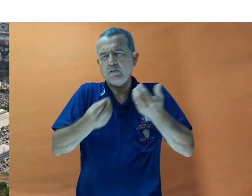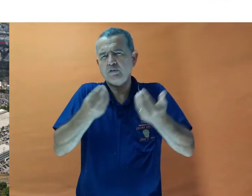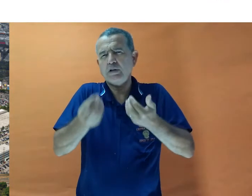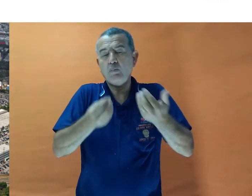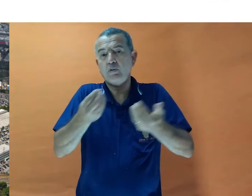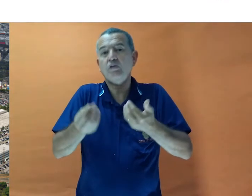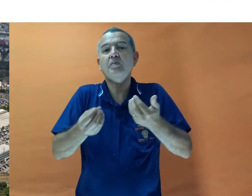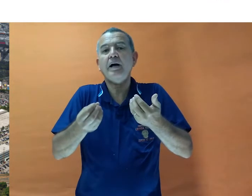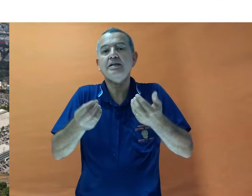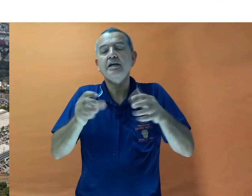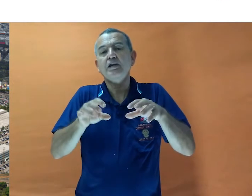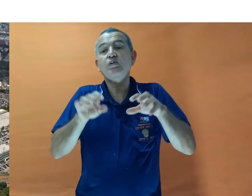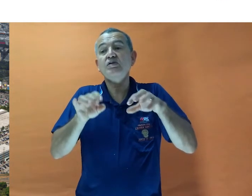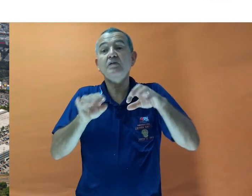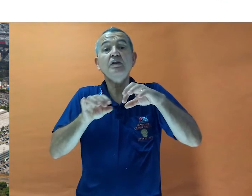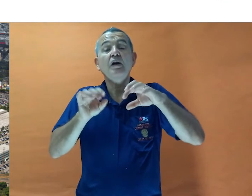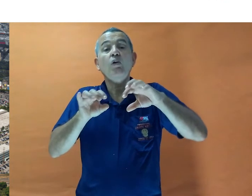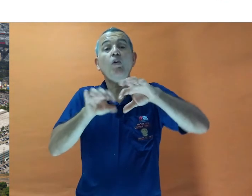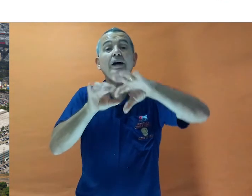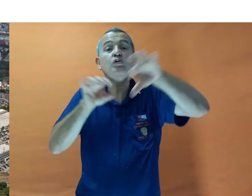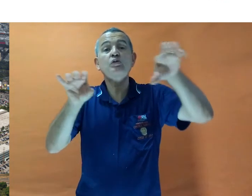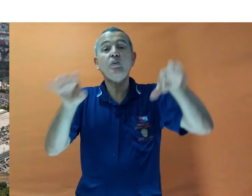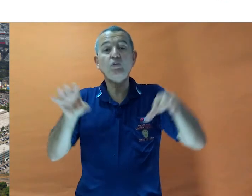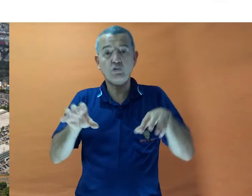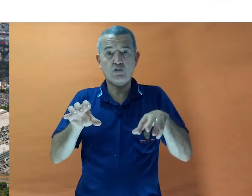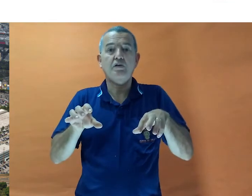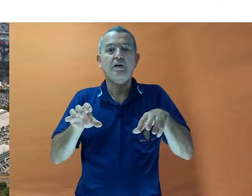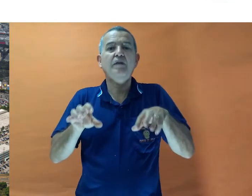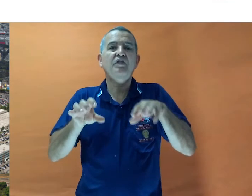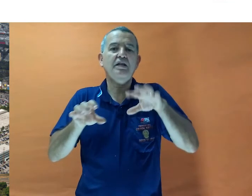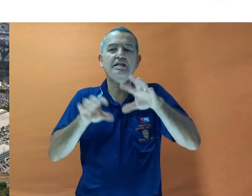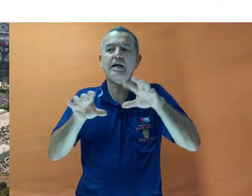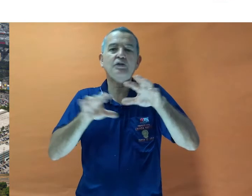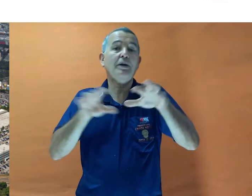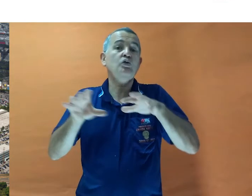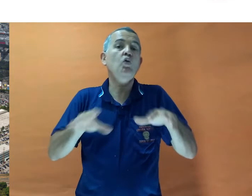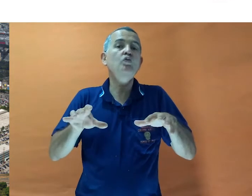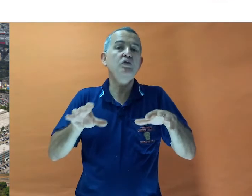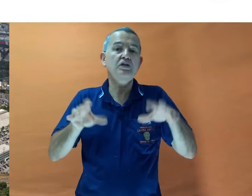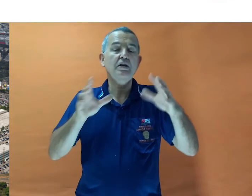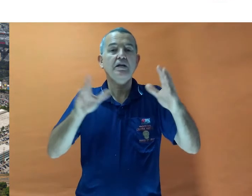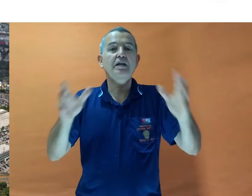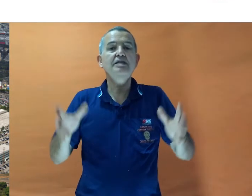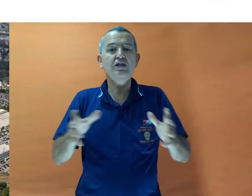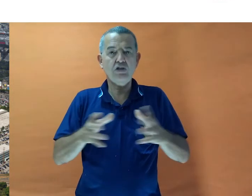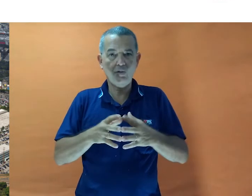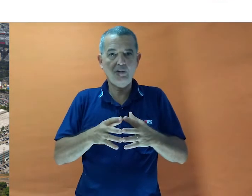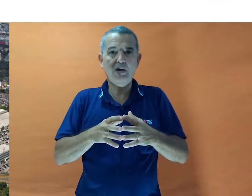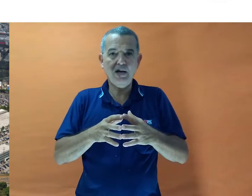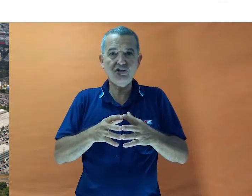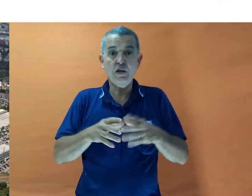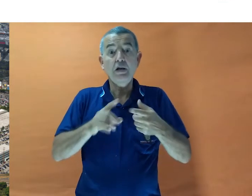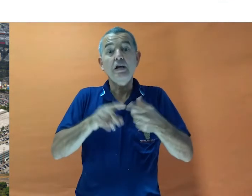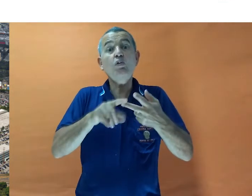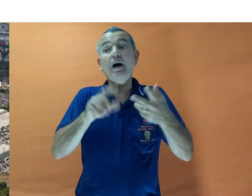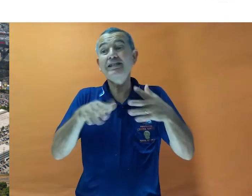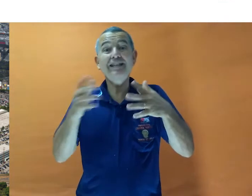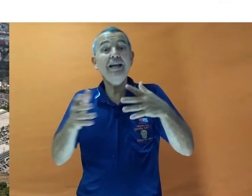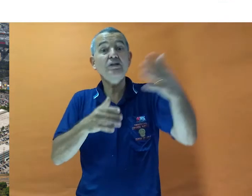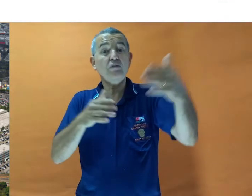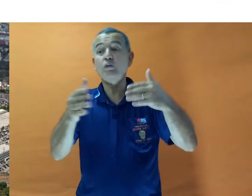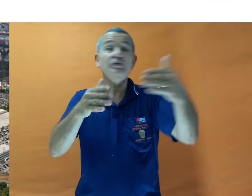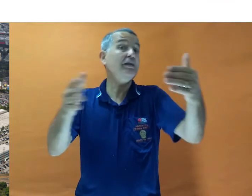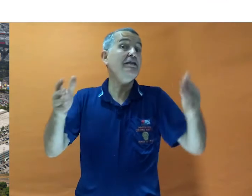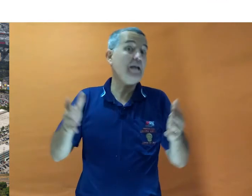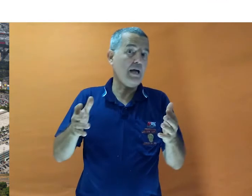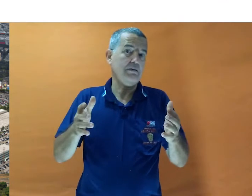vamos aprofundar um pouquinho mais, inclusive, quais os pontos referenciais mais comuns que existem numa imagem e quais